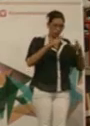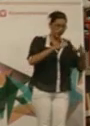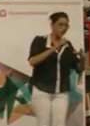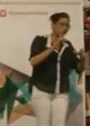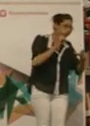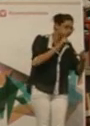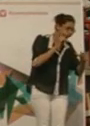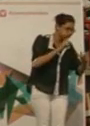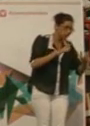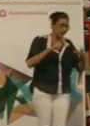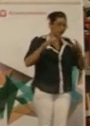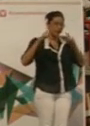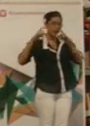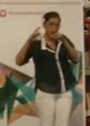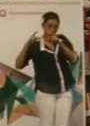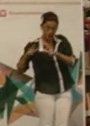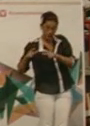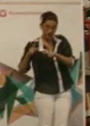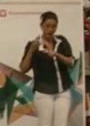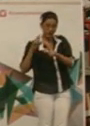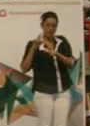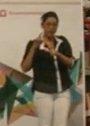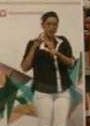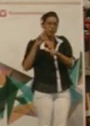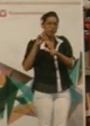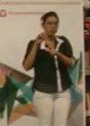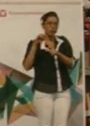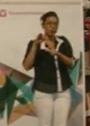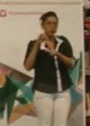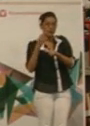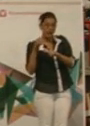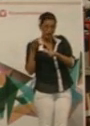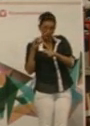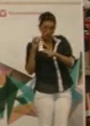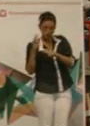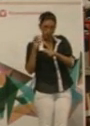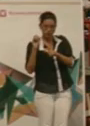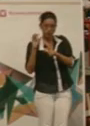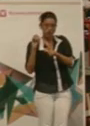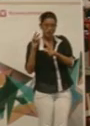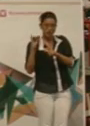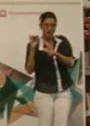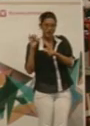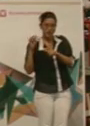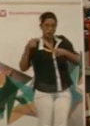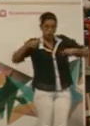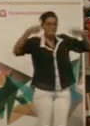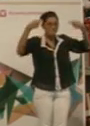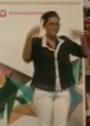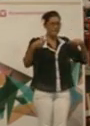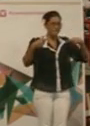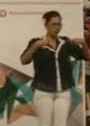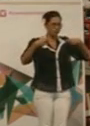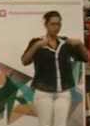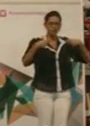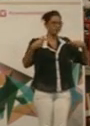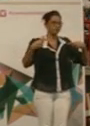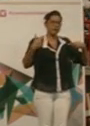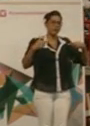havia os conflitos indiretos, que foram esses que vocês viram, certo? Como eu digo, alguns dos conflitos chamam a